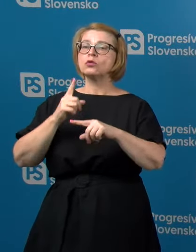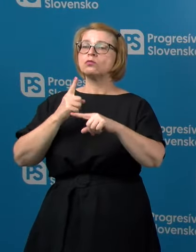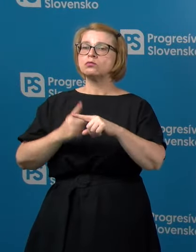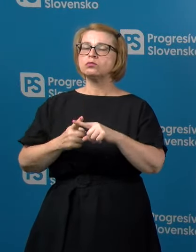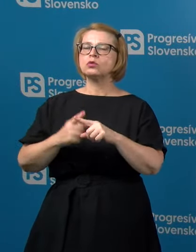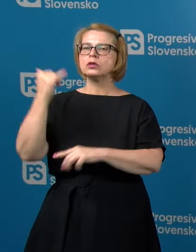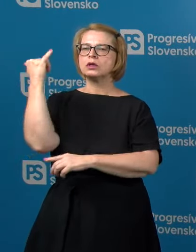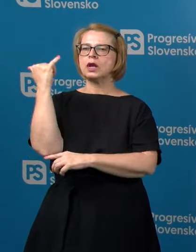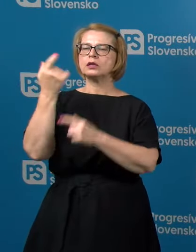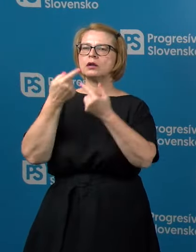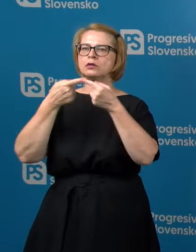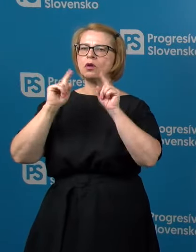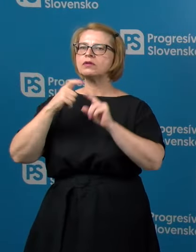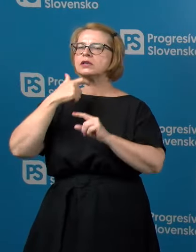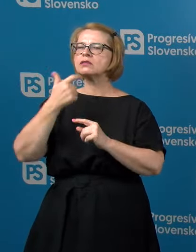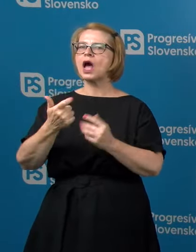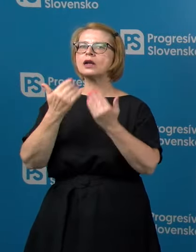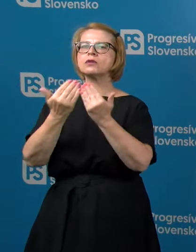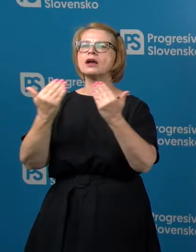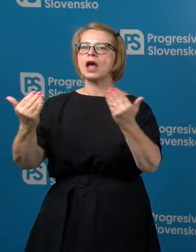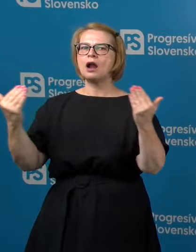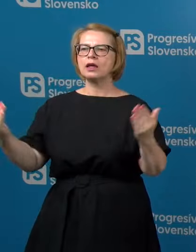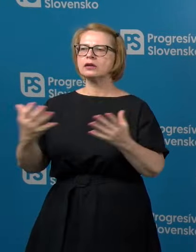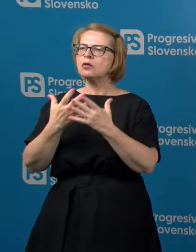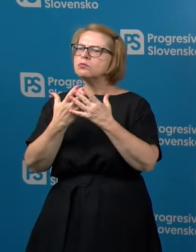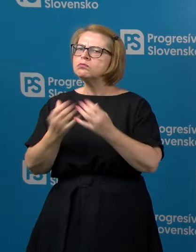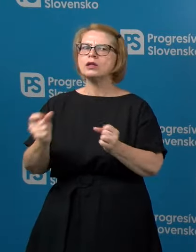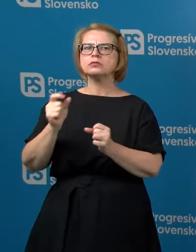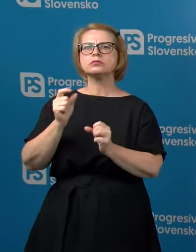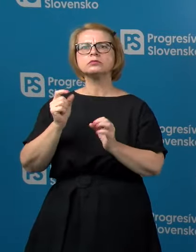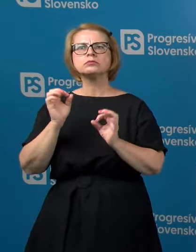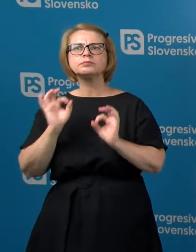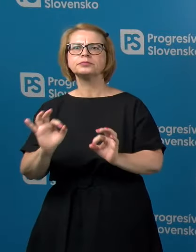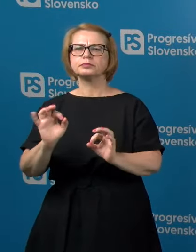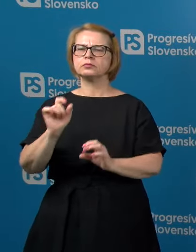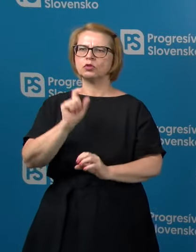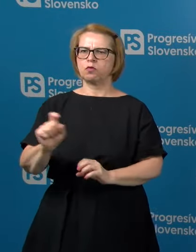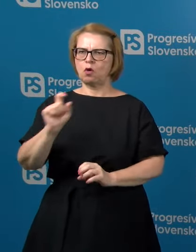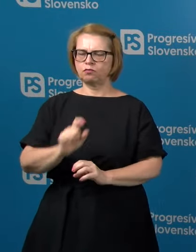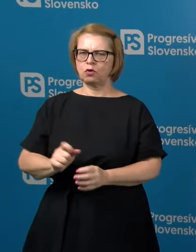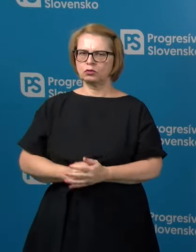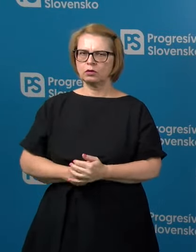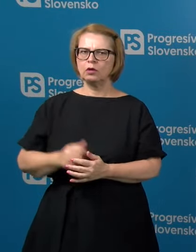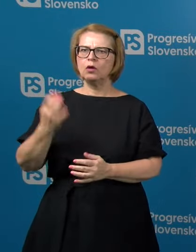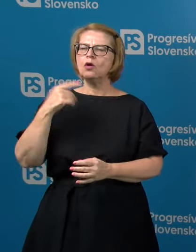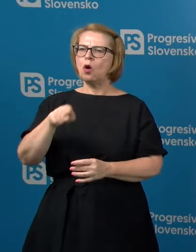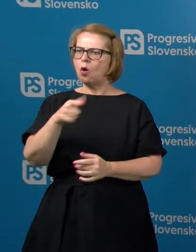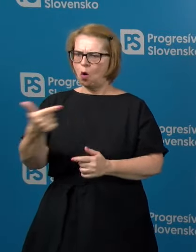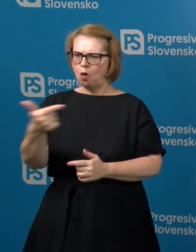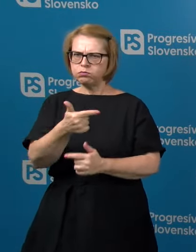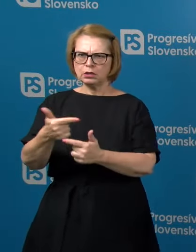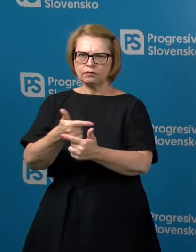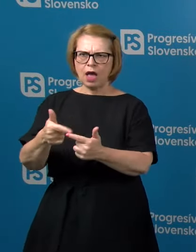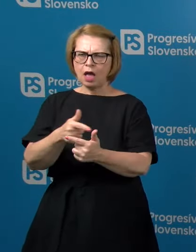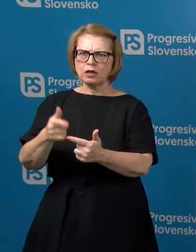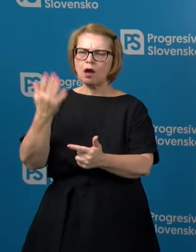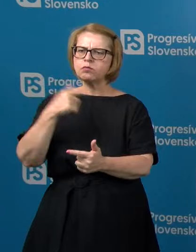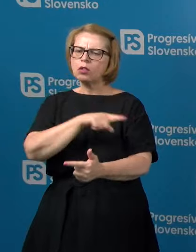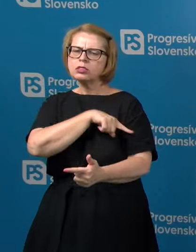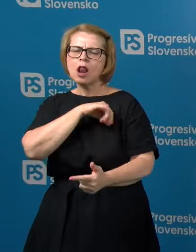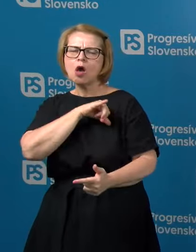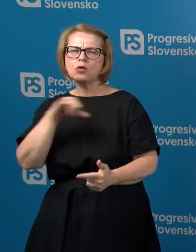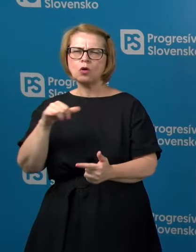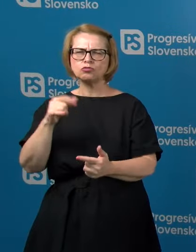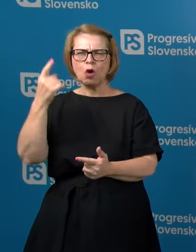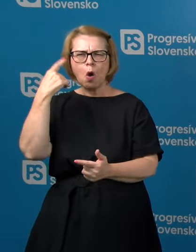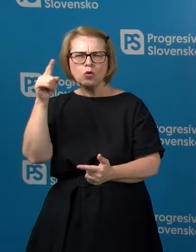národnej galérie bez akéhokoľvek relevantného dôvodu. Išlo o dlhoročných odborníkov, ktorí posunuli tieto